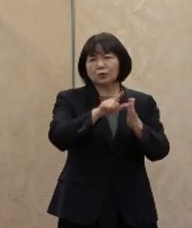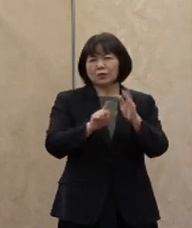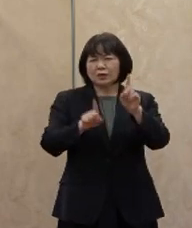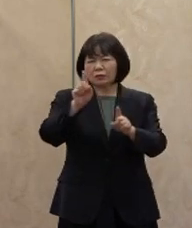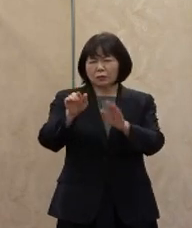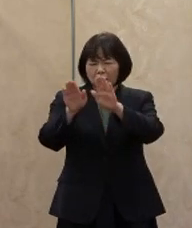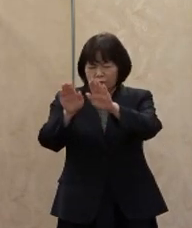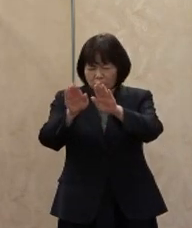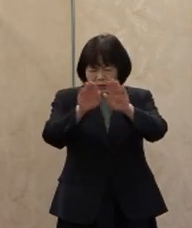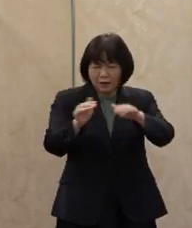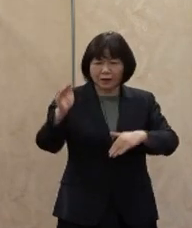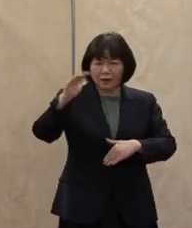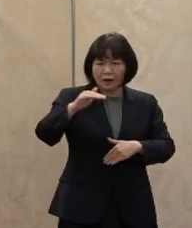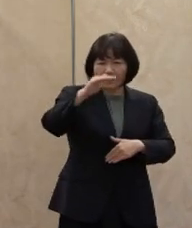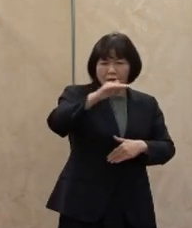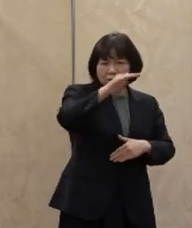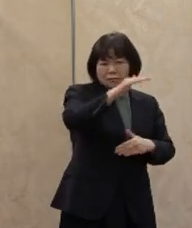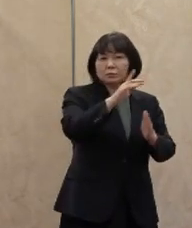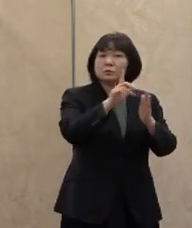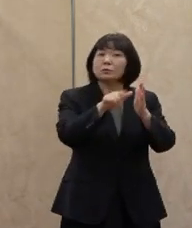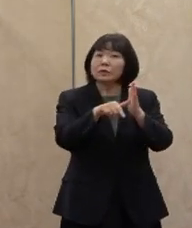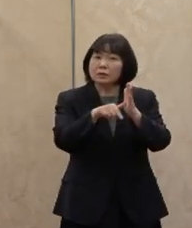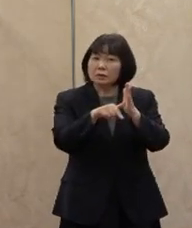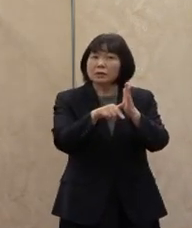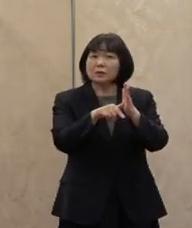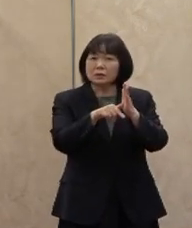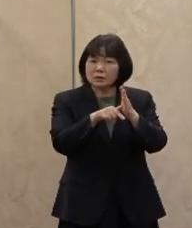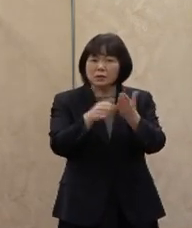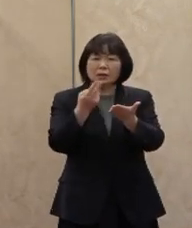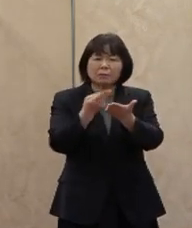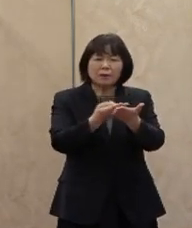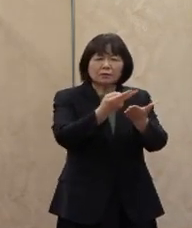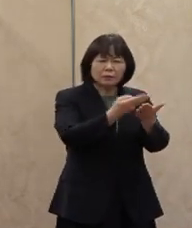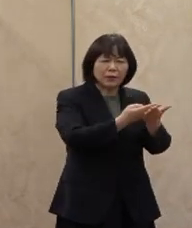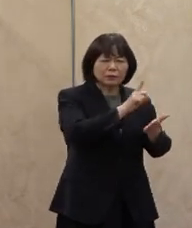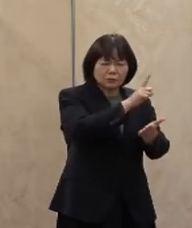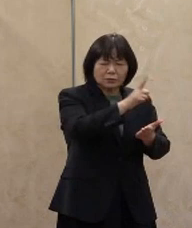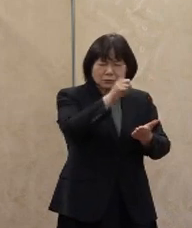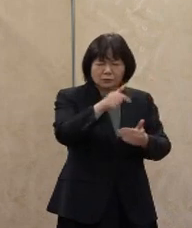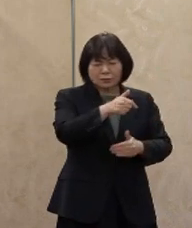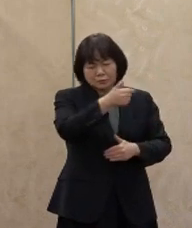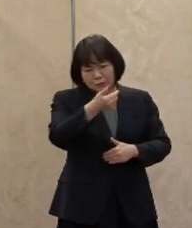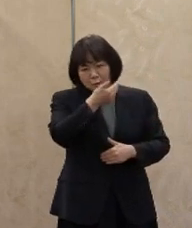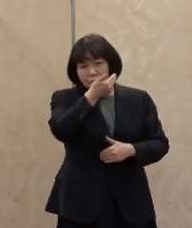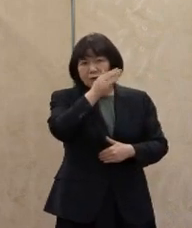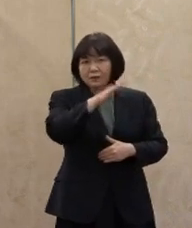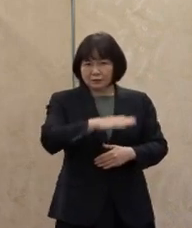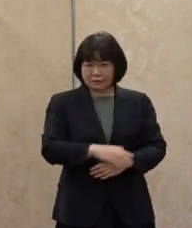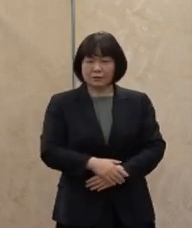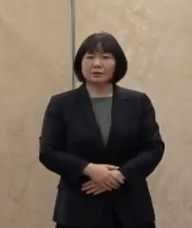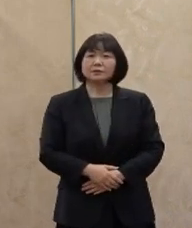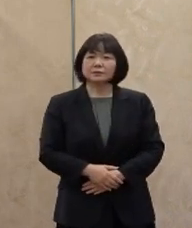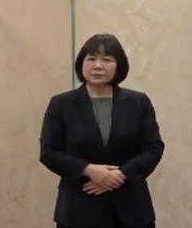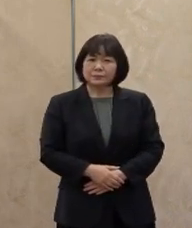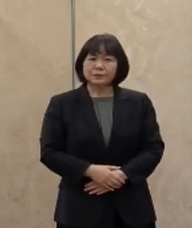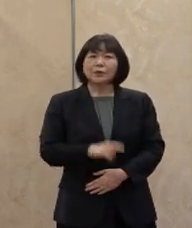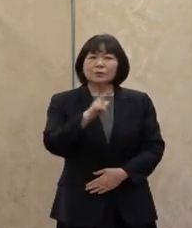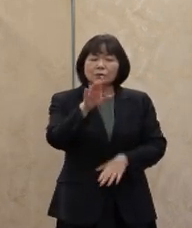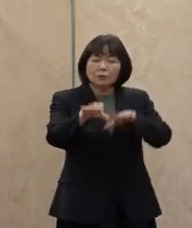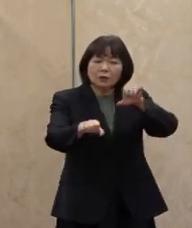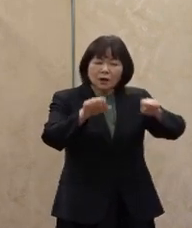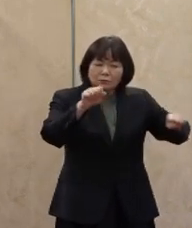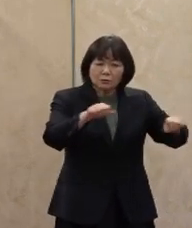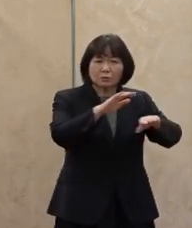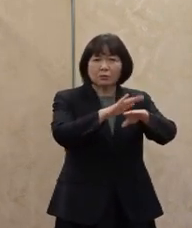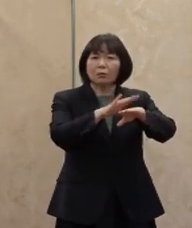んとか抑えながら推移している時に、一床一床というのが非常に重要になってきます。でこの一床一床をどう確保するか